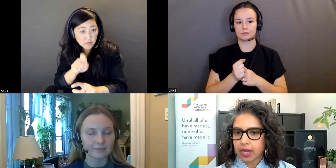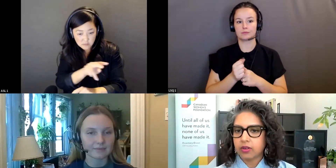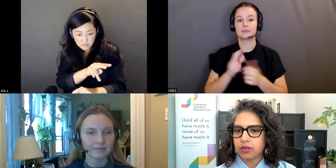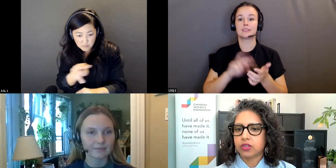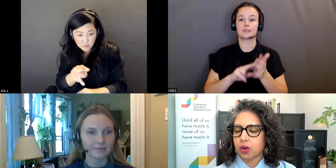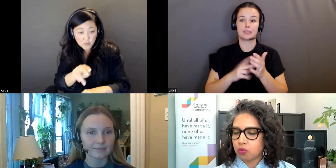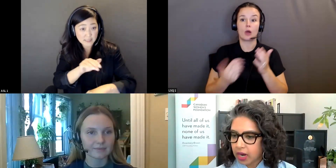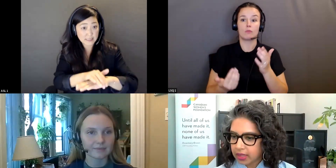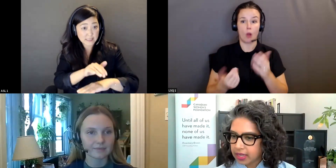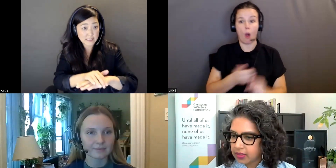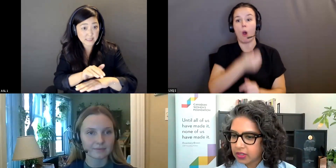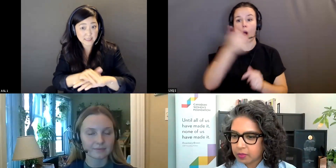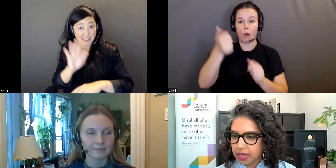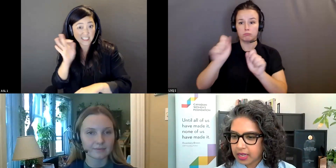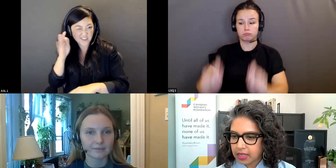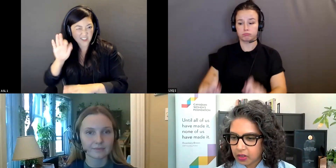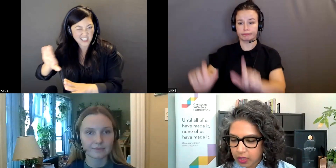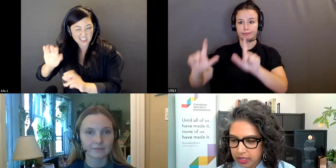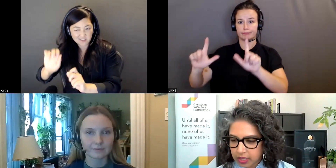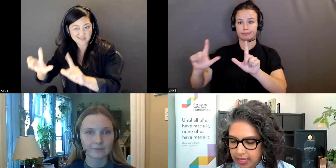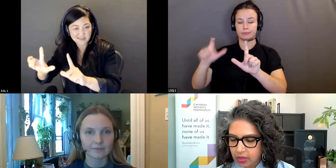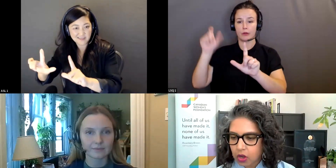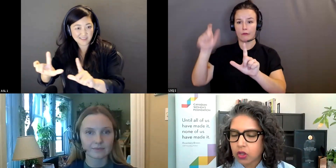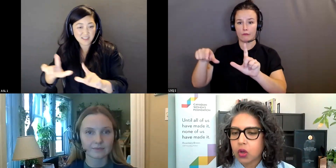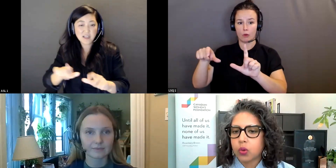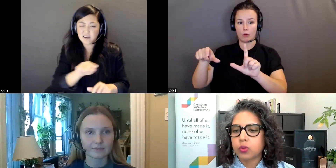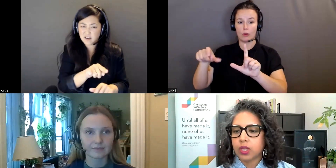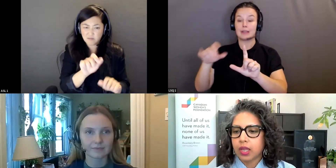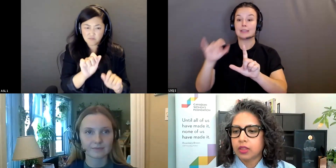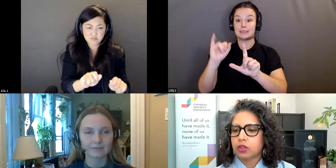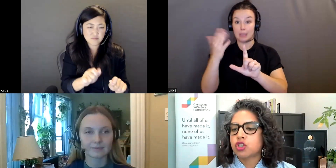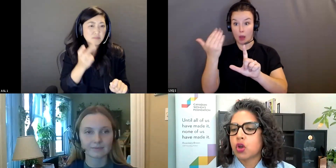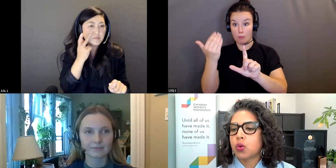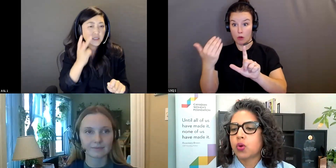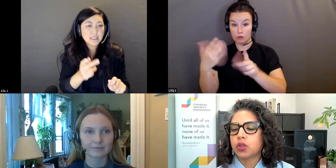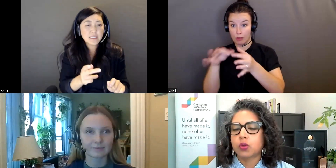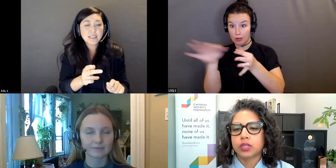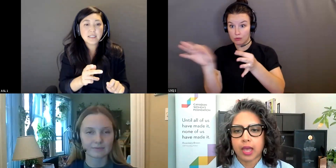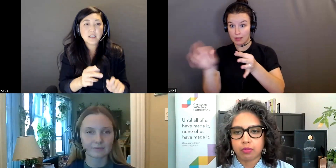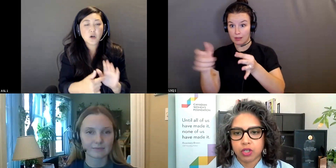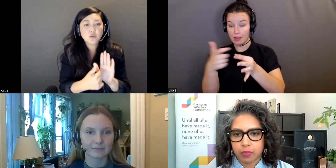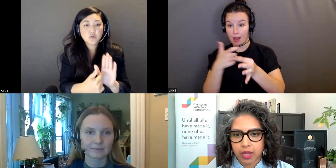va s'ouvrir. Si vous avez besoin des sous-titres en anglais,